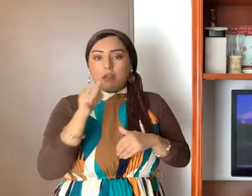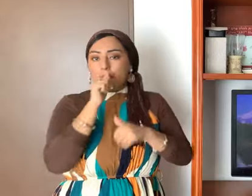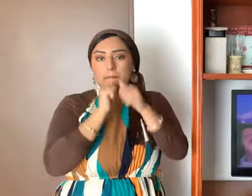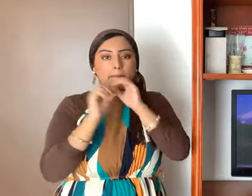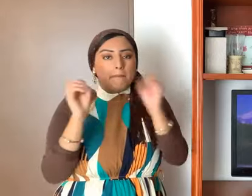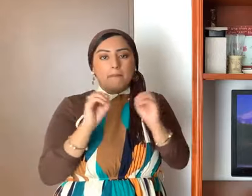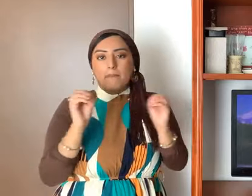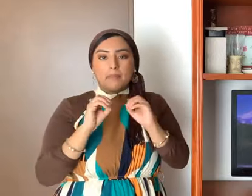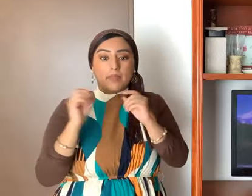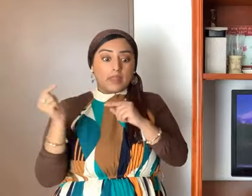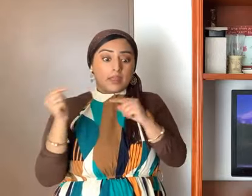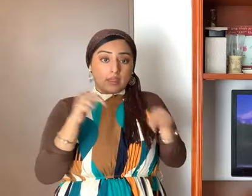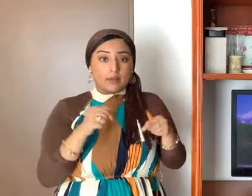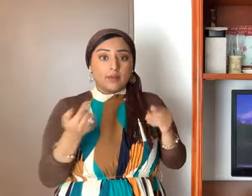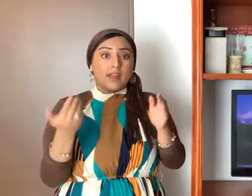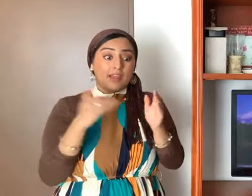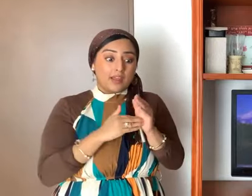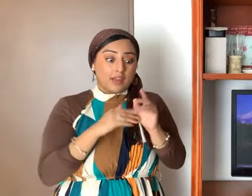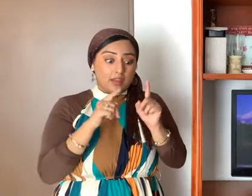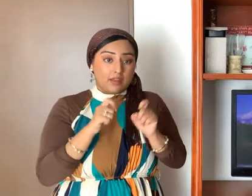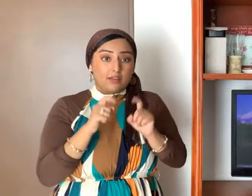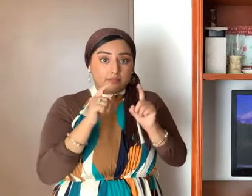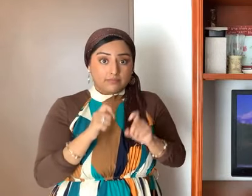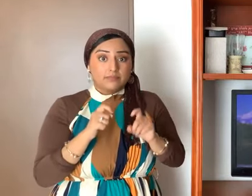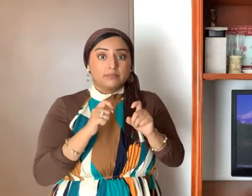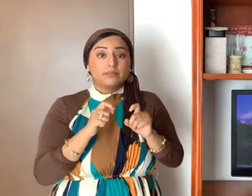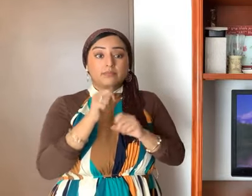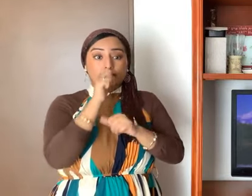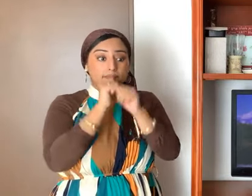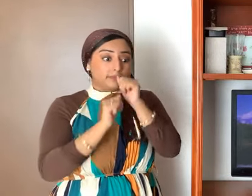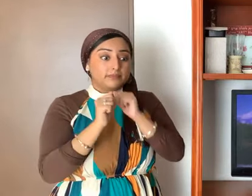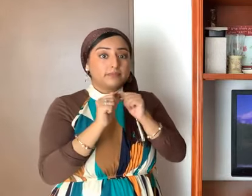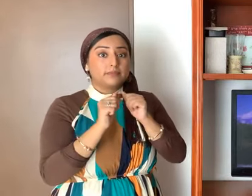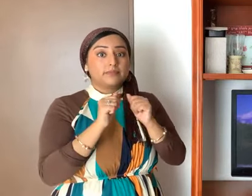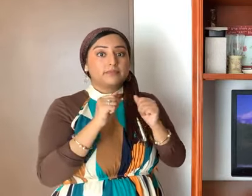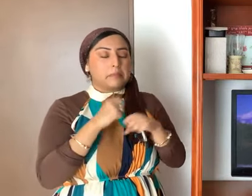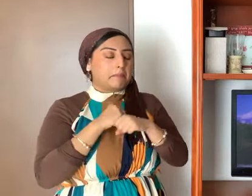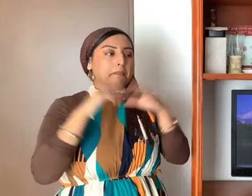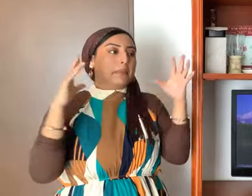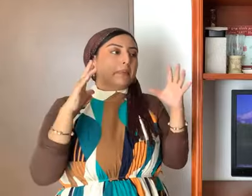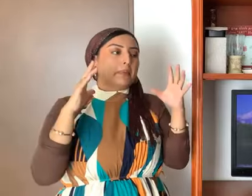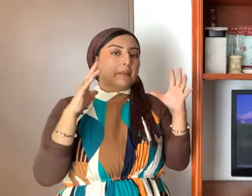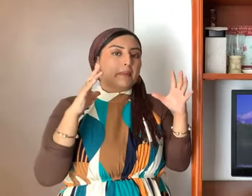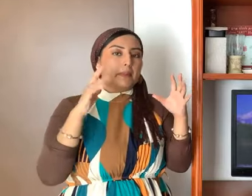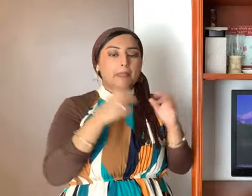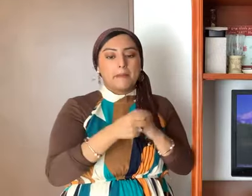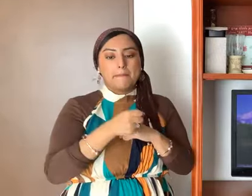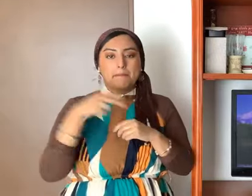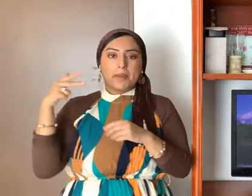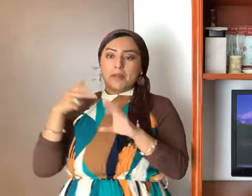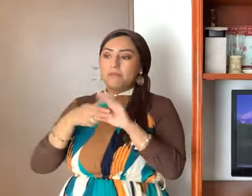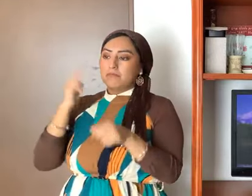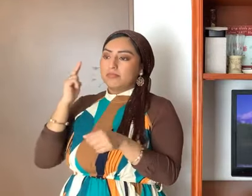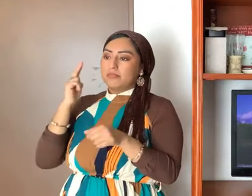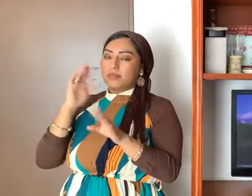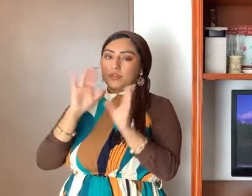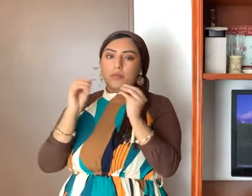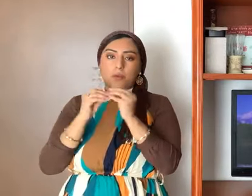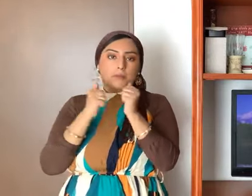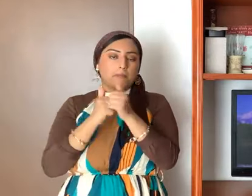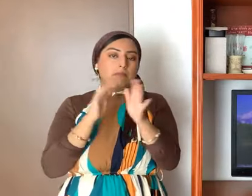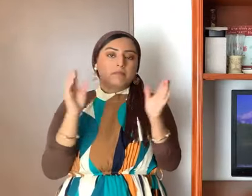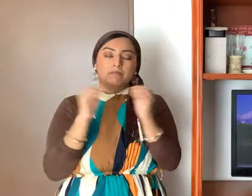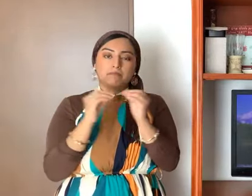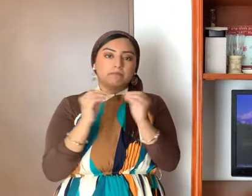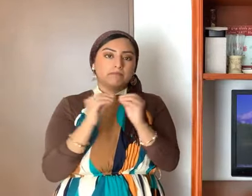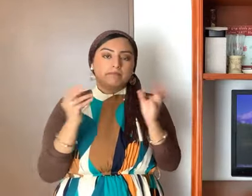paciencia. Y en cuanto viene otra prueba para probar su paciencia, explotan, estallan y ya no perseveran.